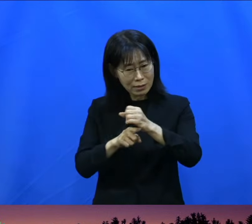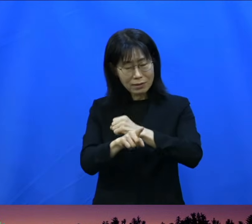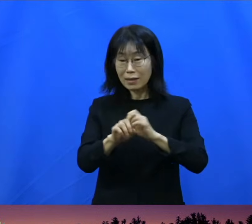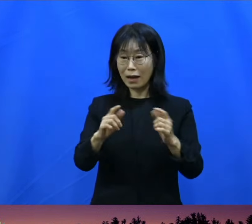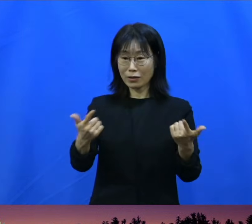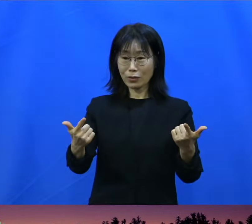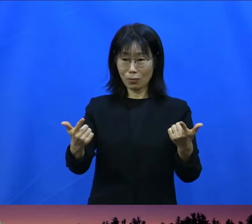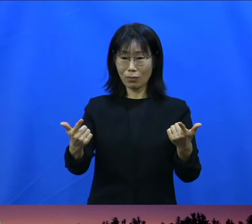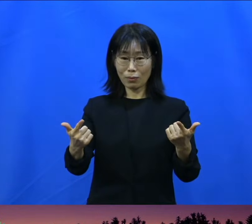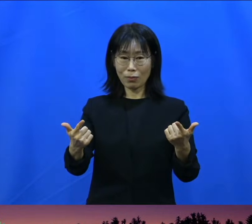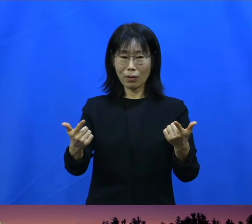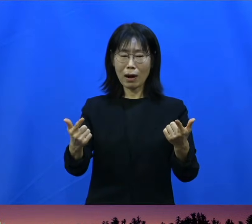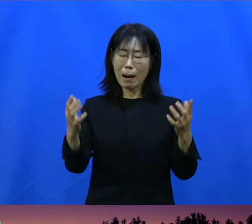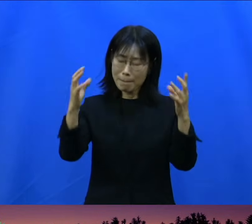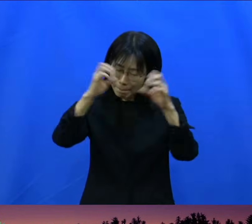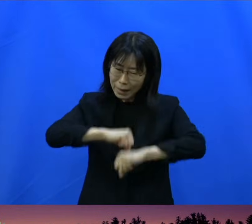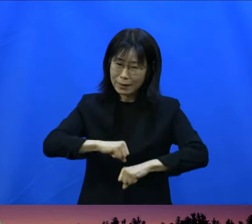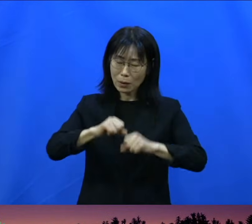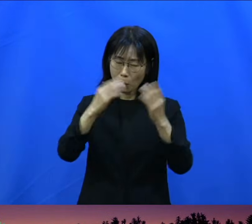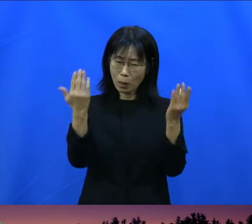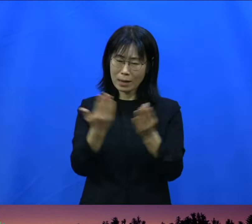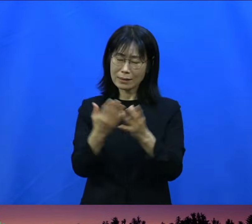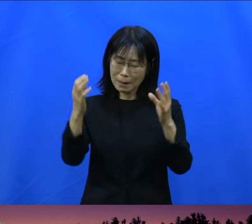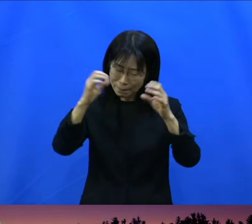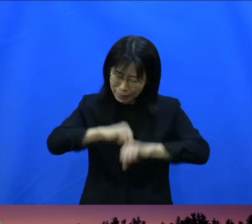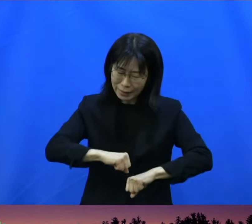아니에요. 다시 해도 안 돼.